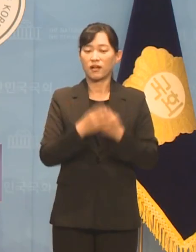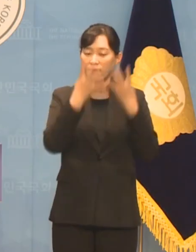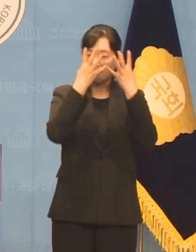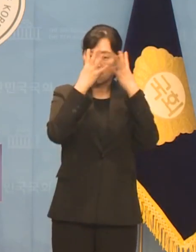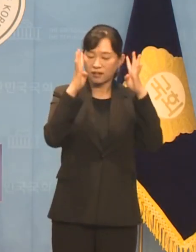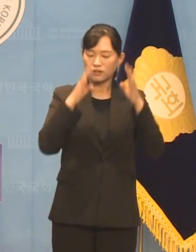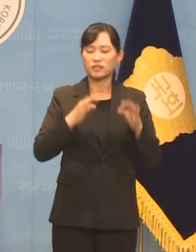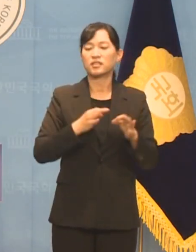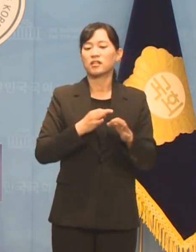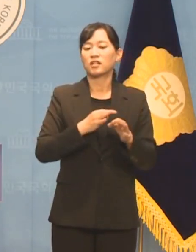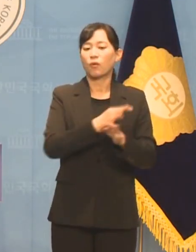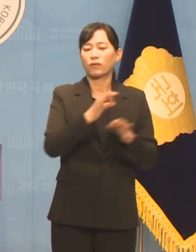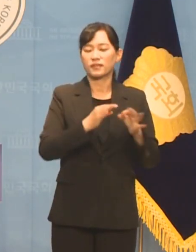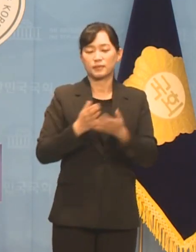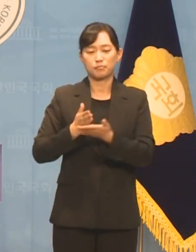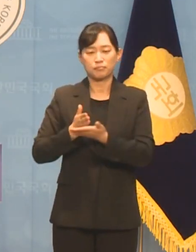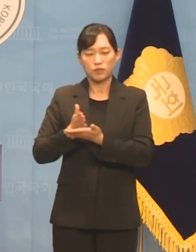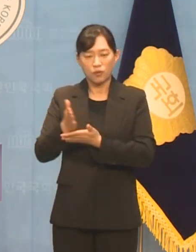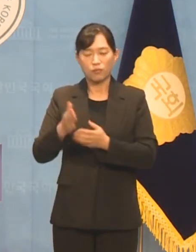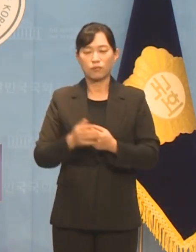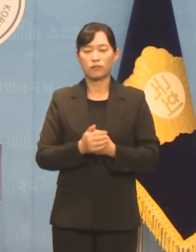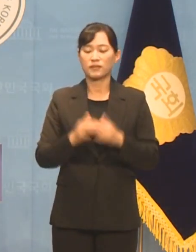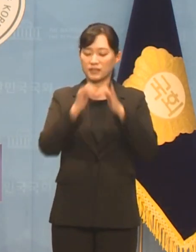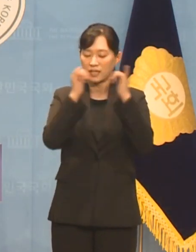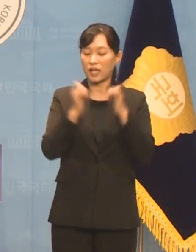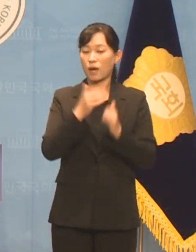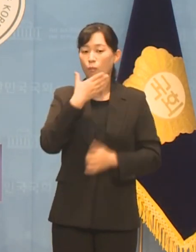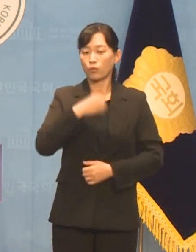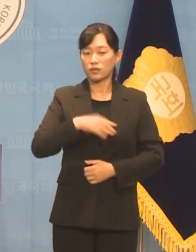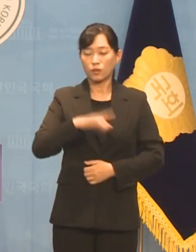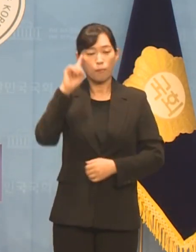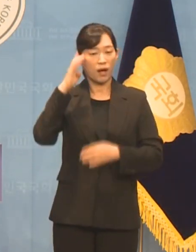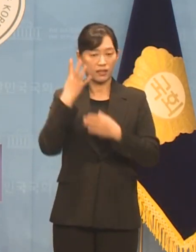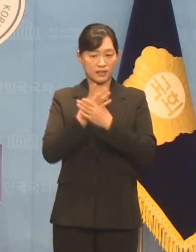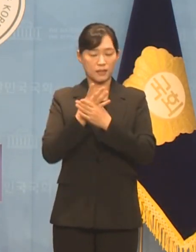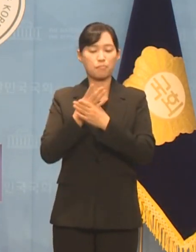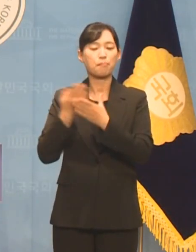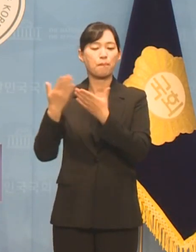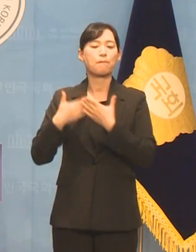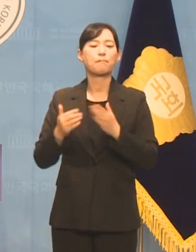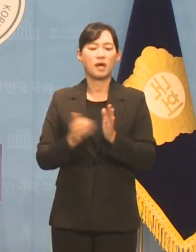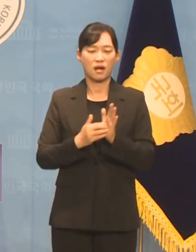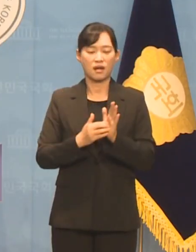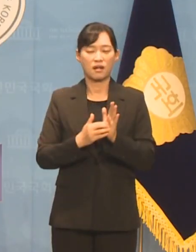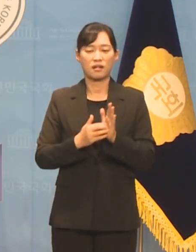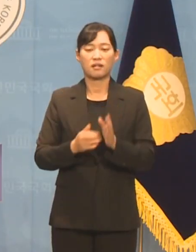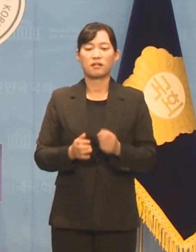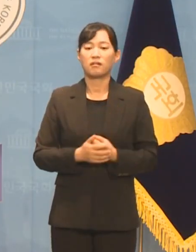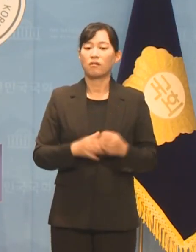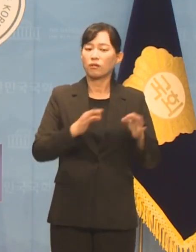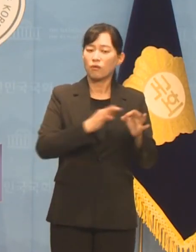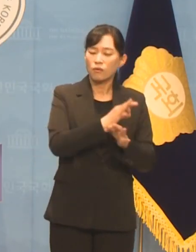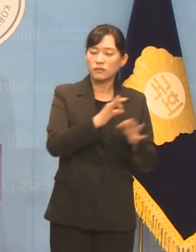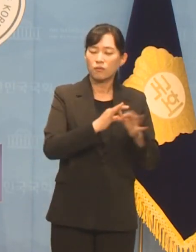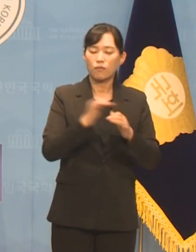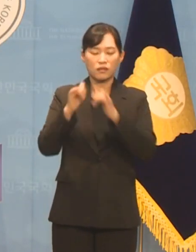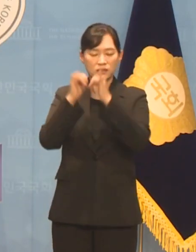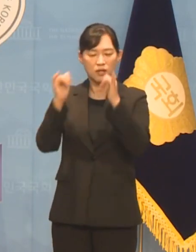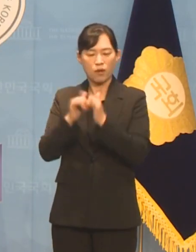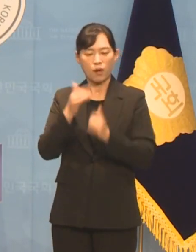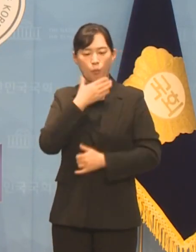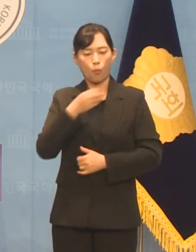경제학을 전공하셨고 사회복지학으로 박사학위를 받으셔서 경제와